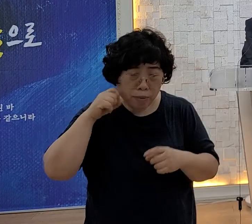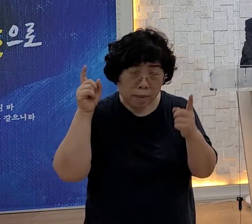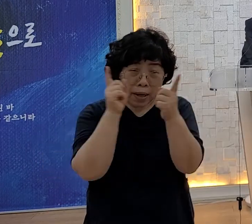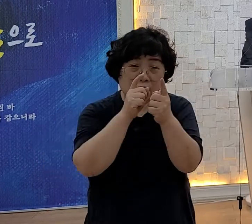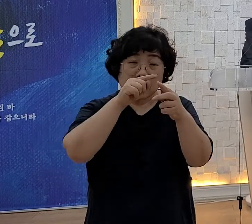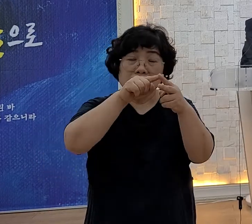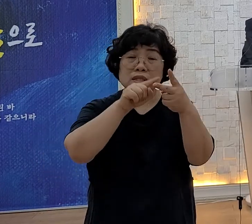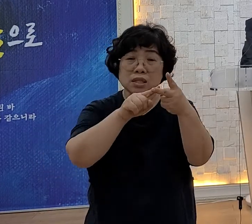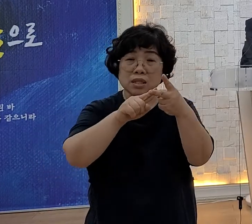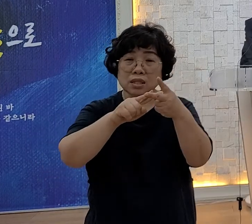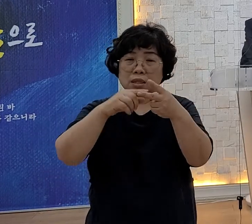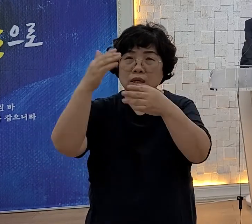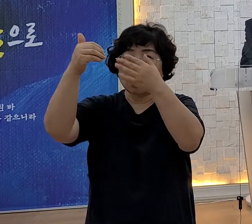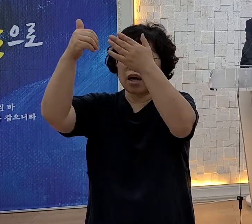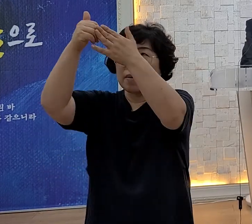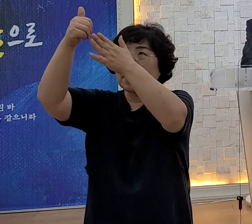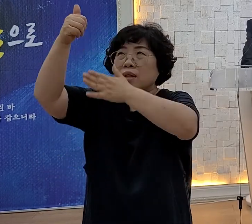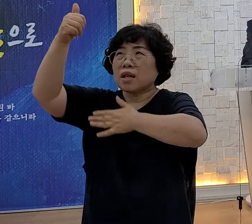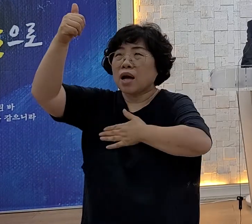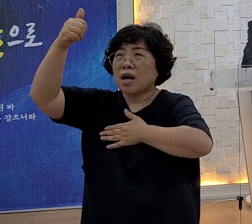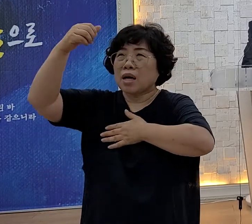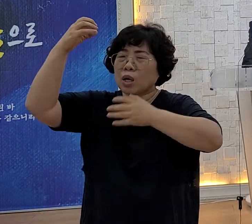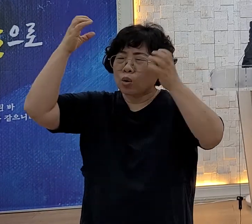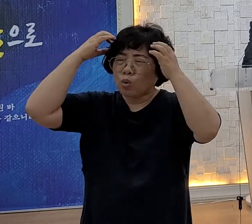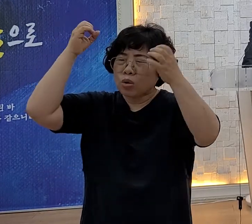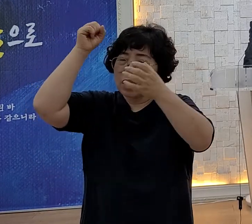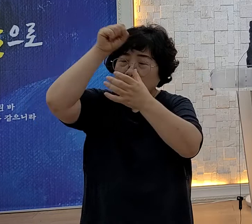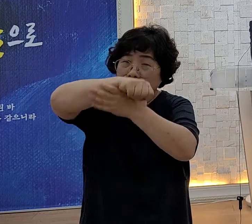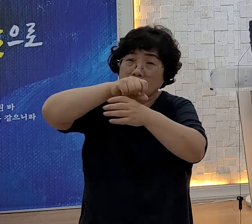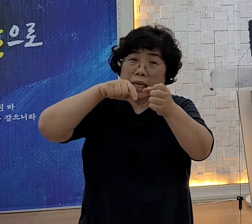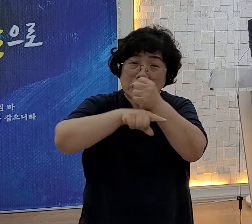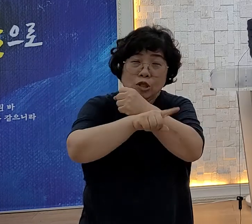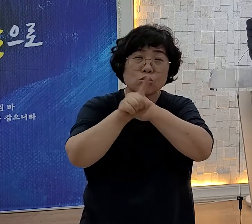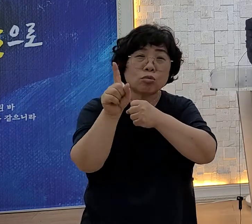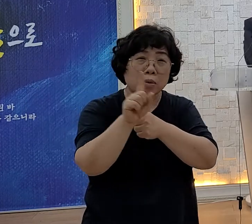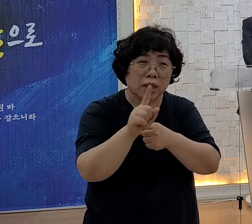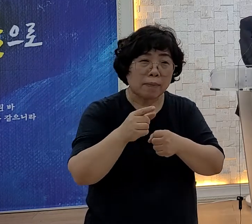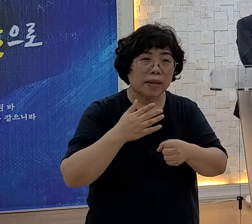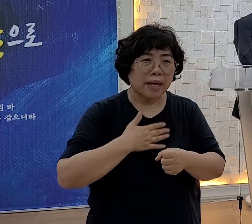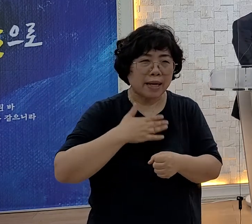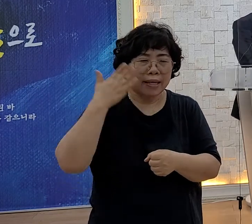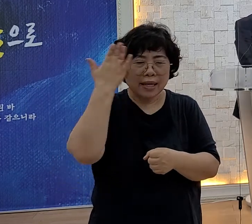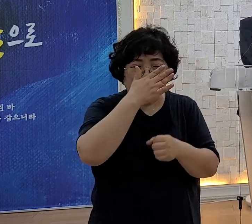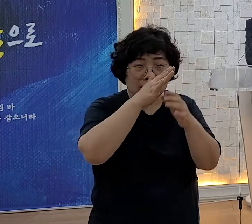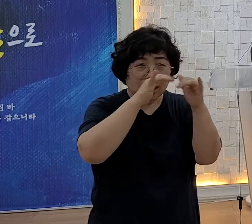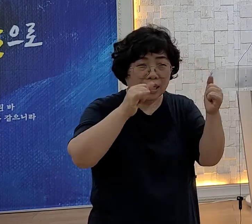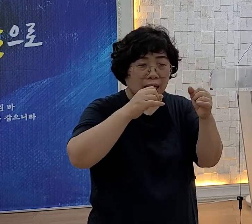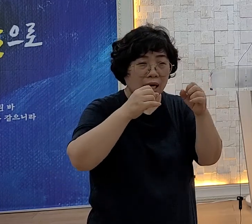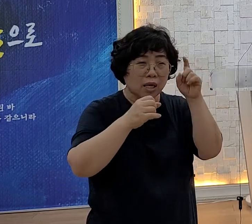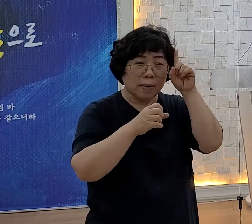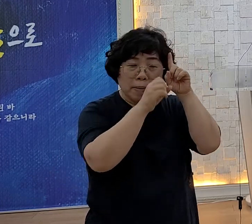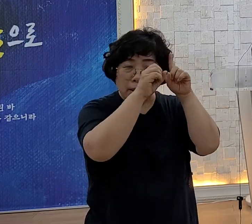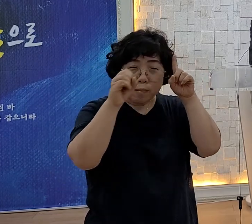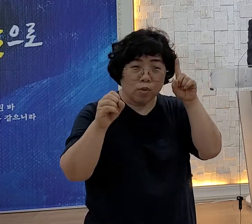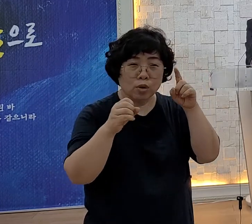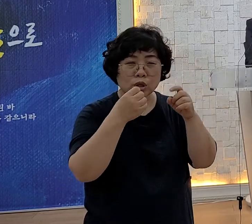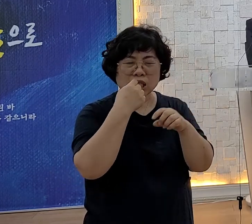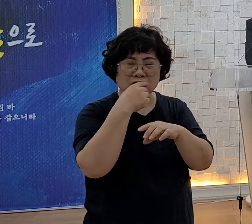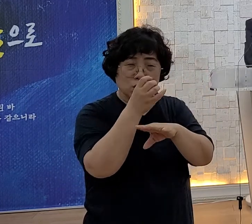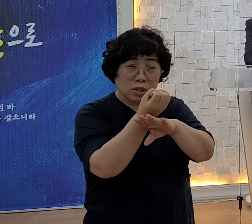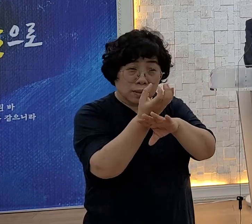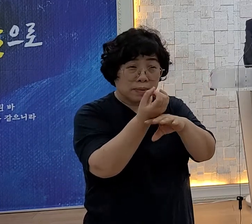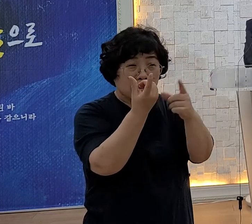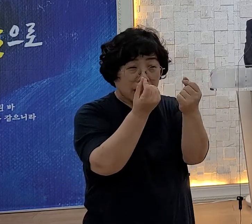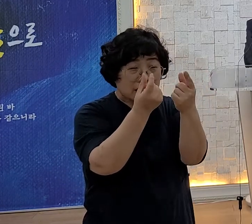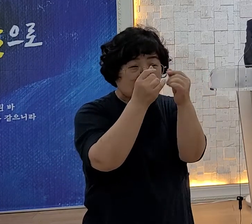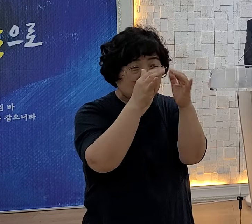뭐라고요? 나를 위해서, 나를 순금 같은 사람으로 만들고 빚으시기 위함. 환난 중에도 여러분